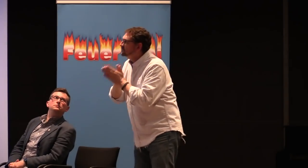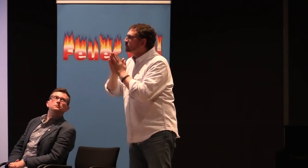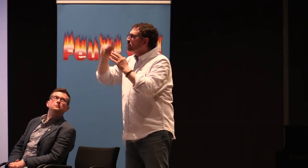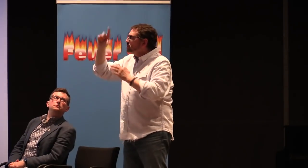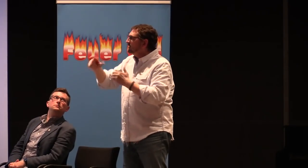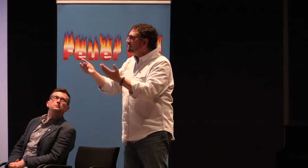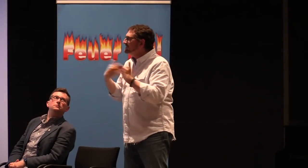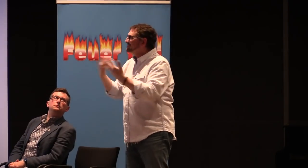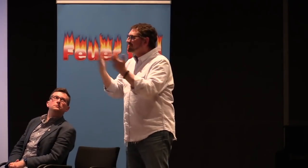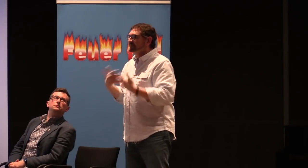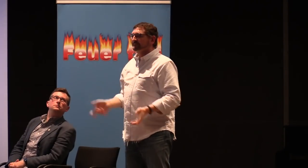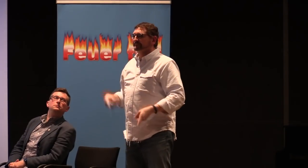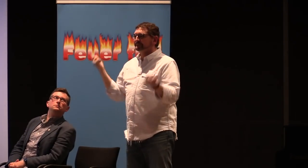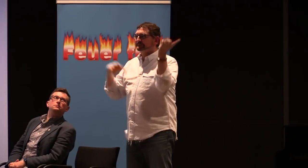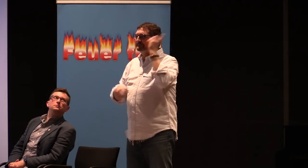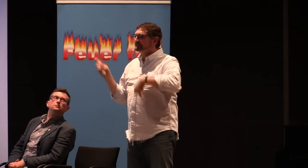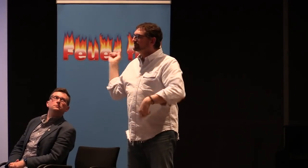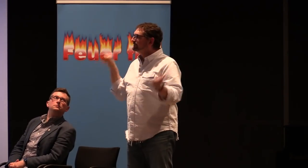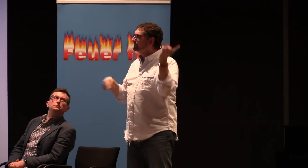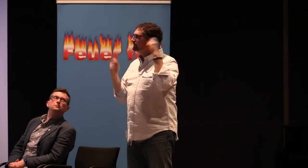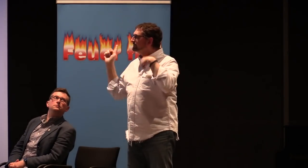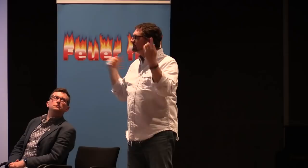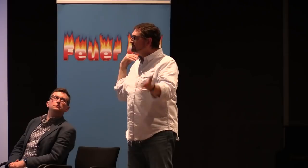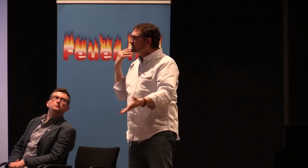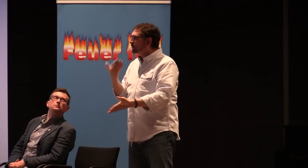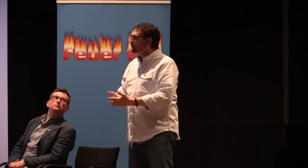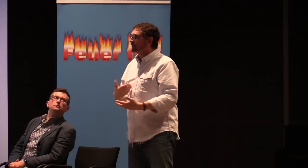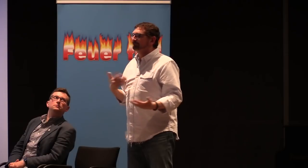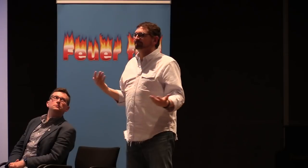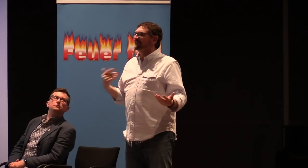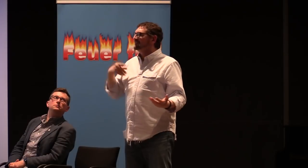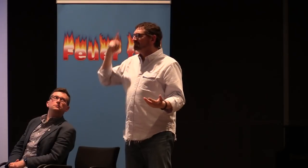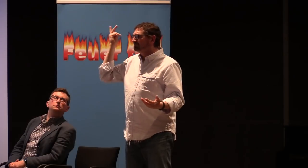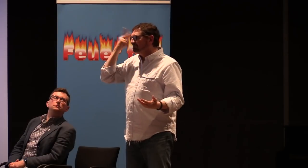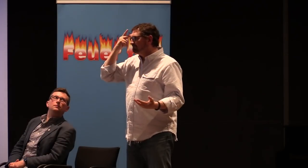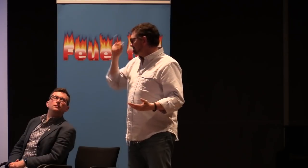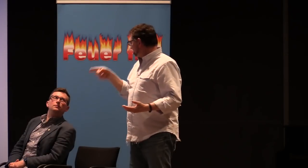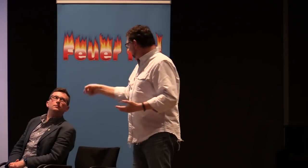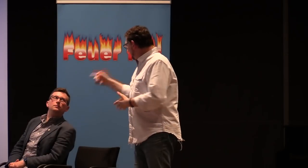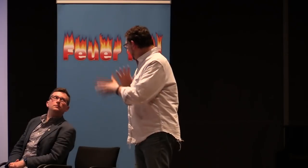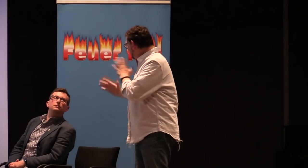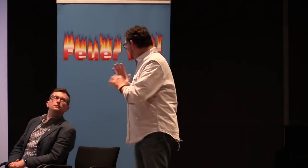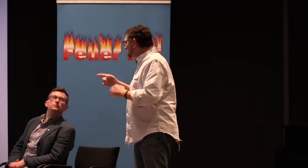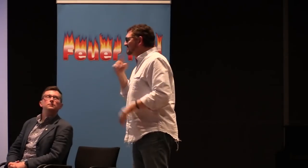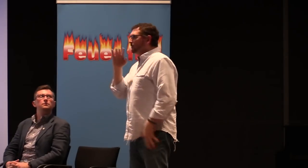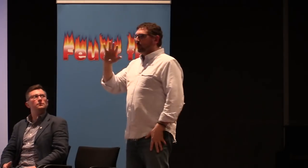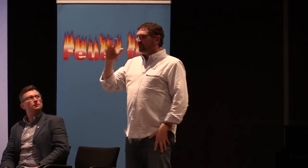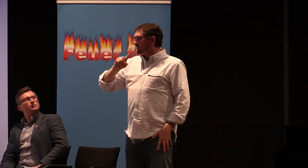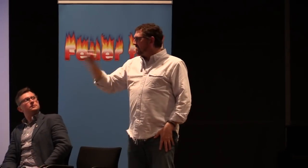Und ich habe auch die deutsche Göttingen-Jugend auch schon angesprochen und nach Zahlen gefragt, aber die haben sich da immer rausgewunden und bisher mir noch keine